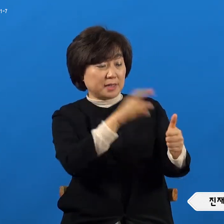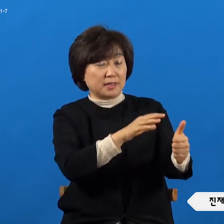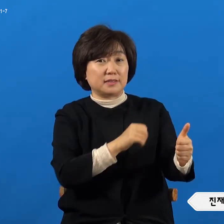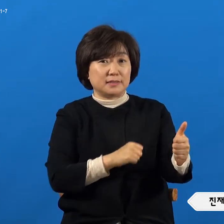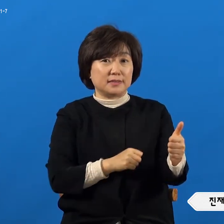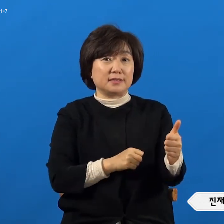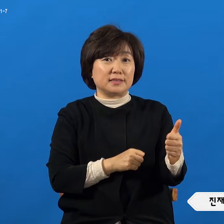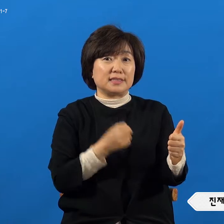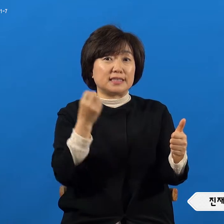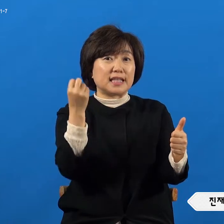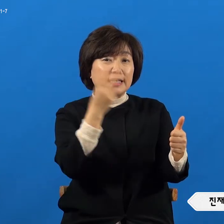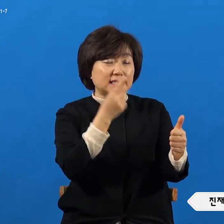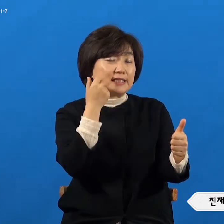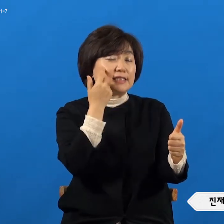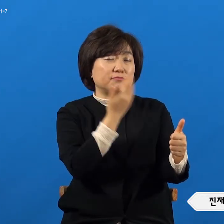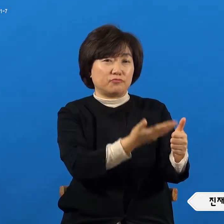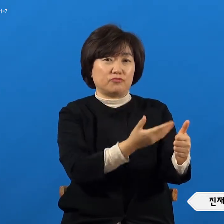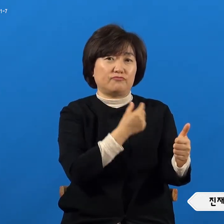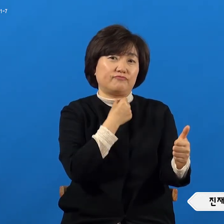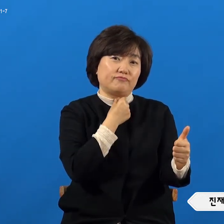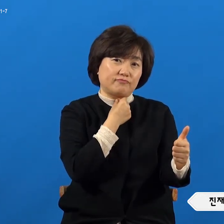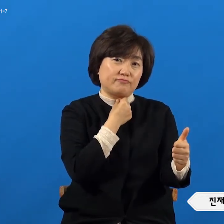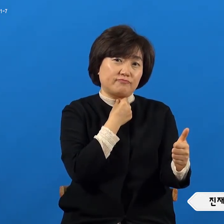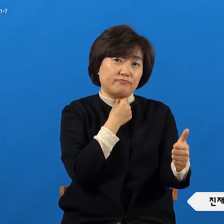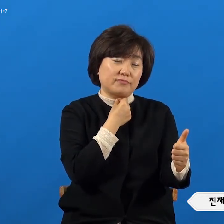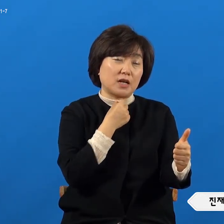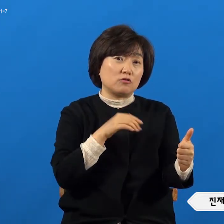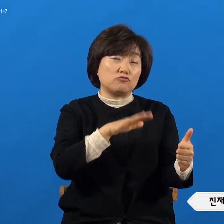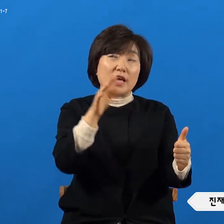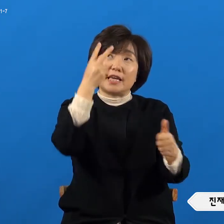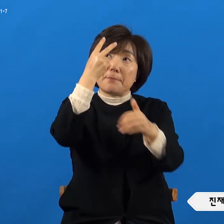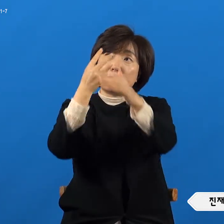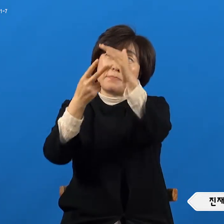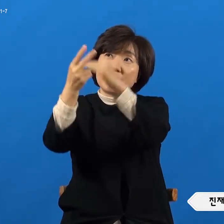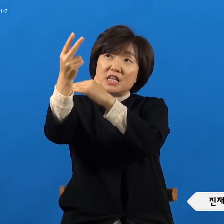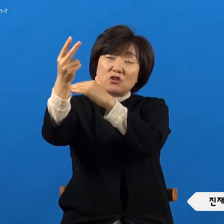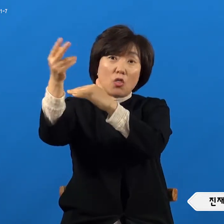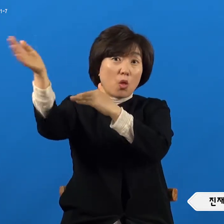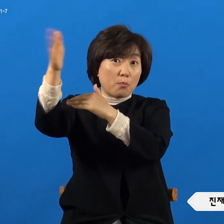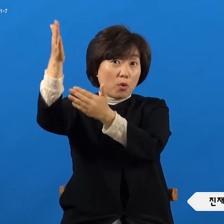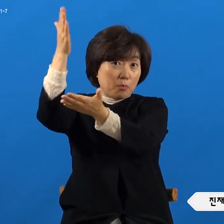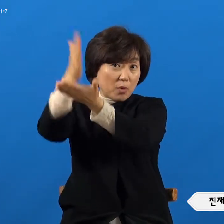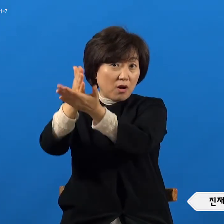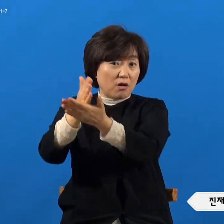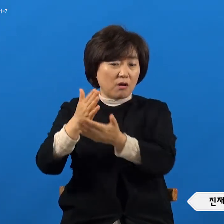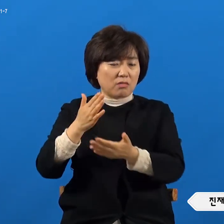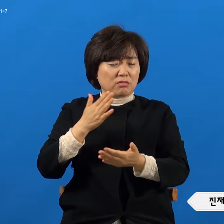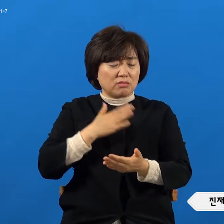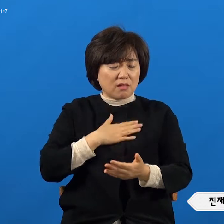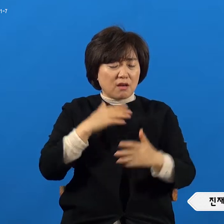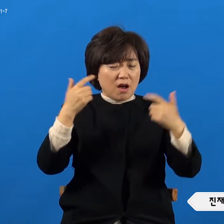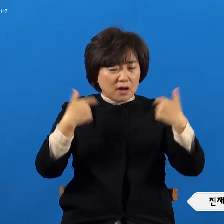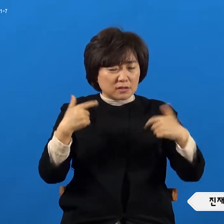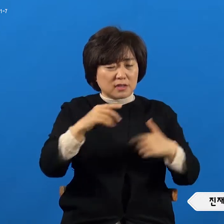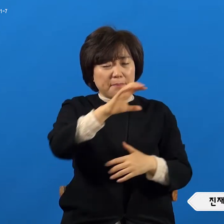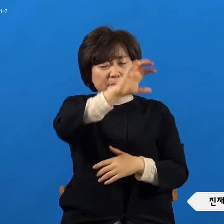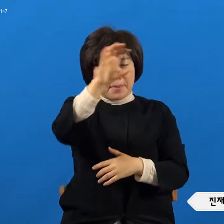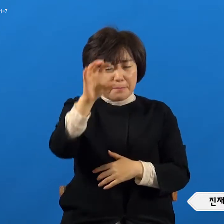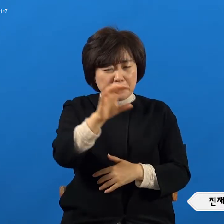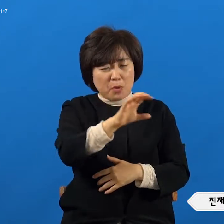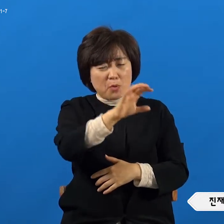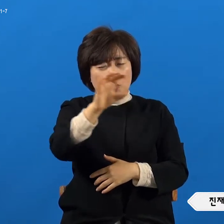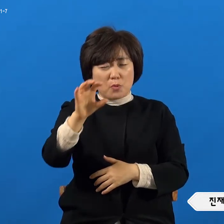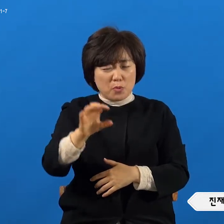다시 반문하고 싶습니다. 우리에게 비전이 없다면 우리의 일상생활과 반복되는 삶은